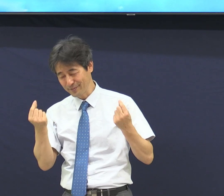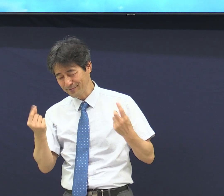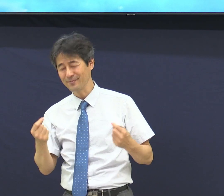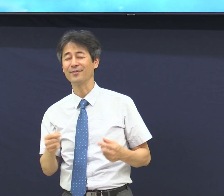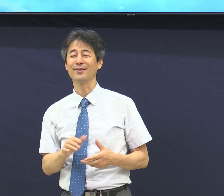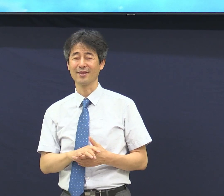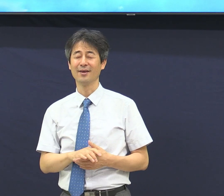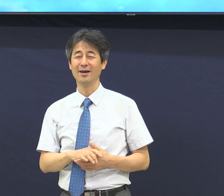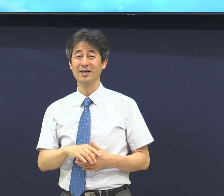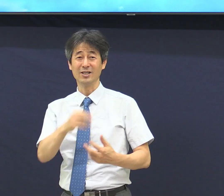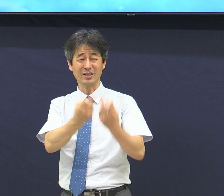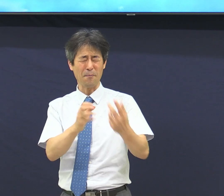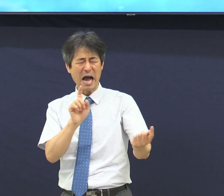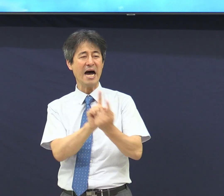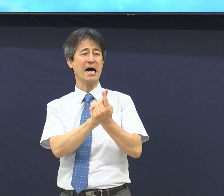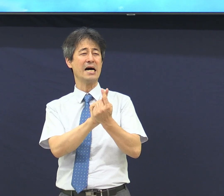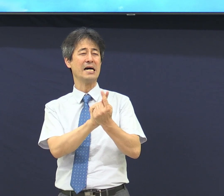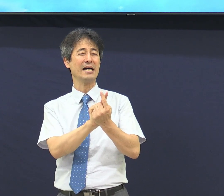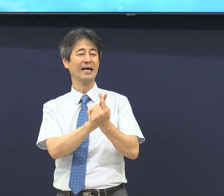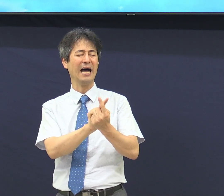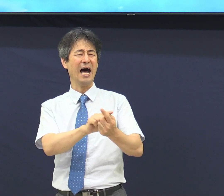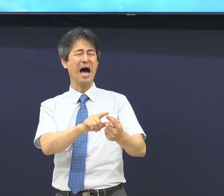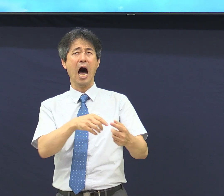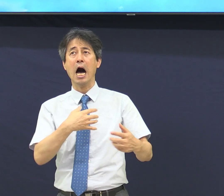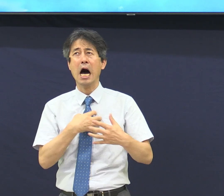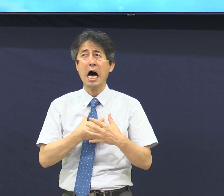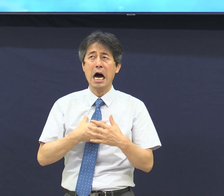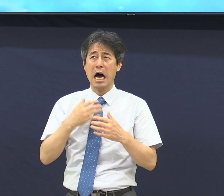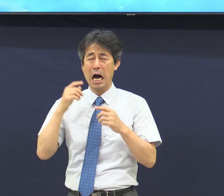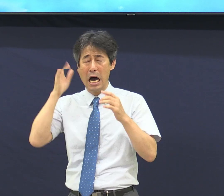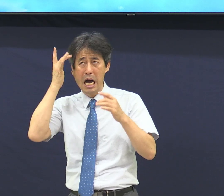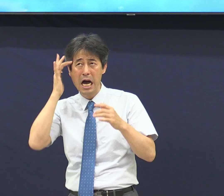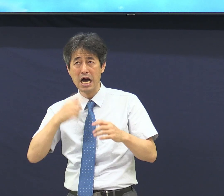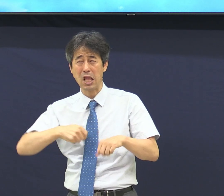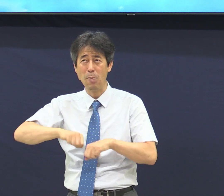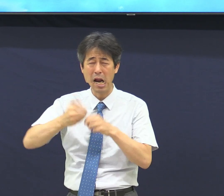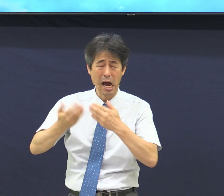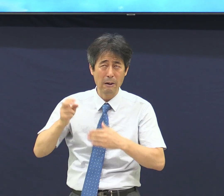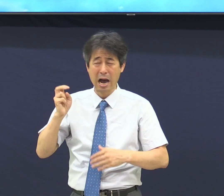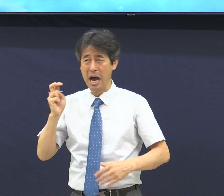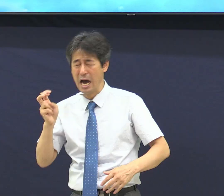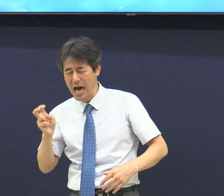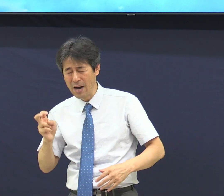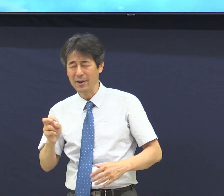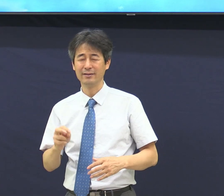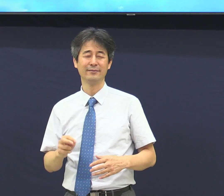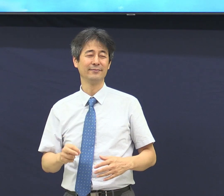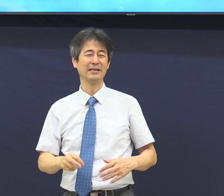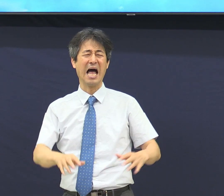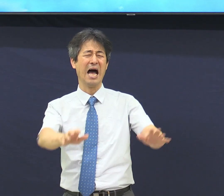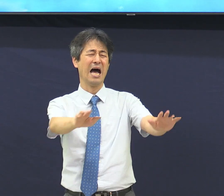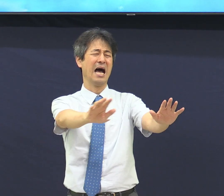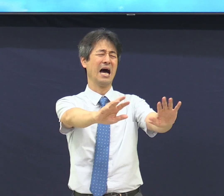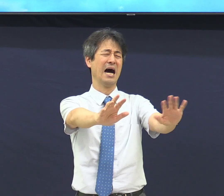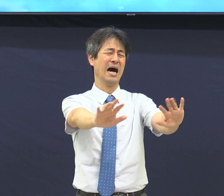요셉이 말하는 것처럼 형제 자매를 만나서 벌을 받을까